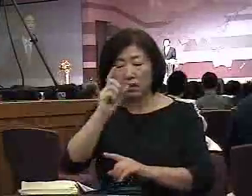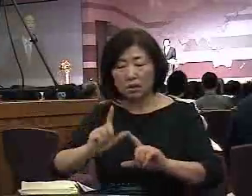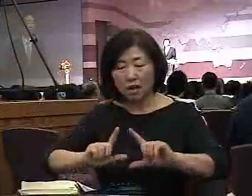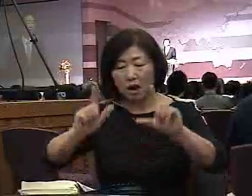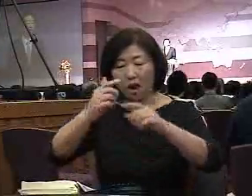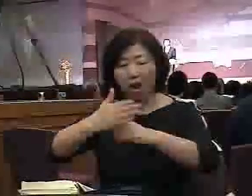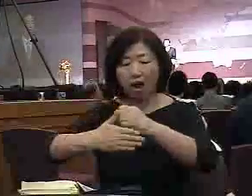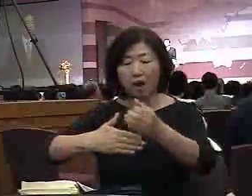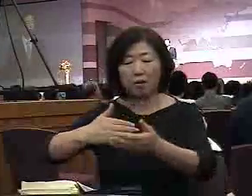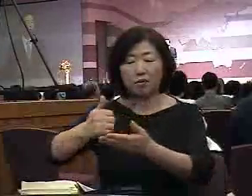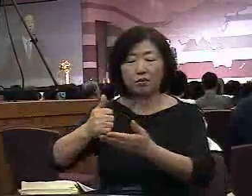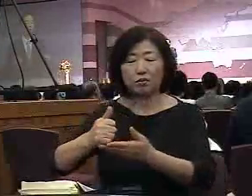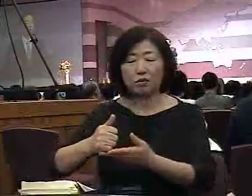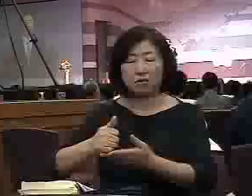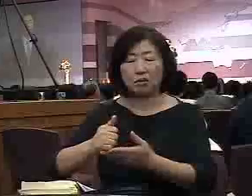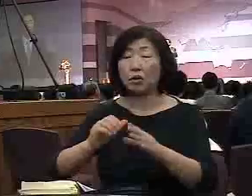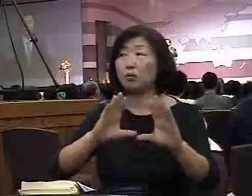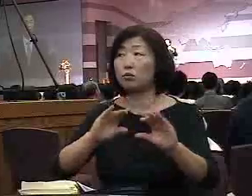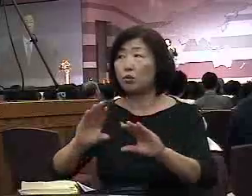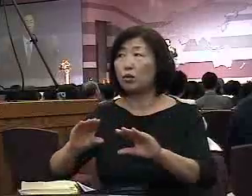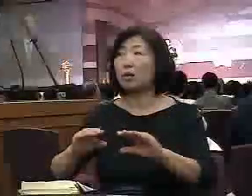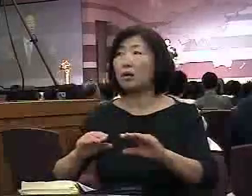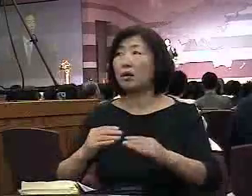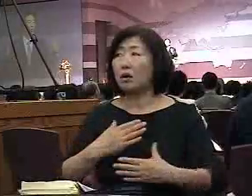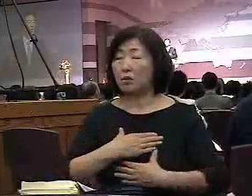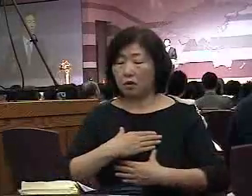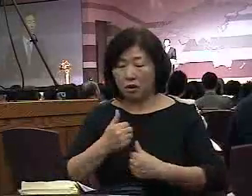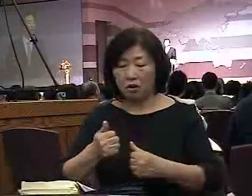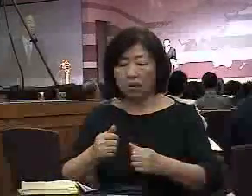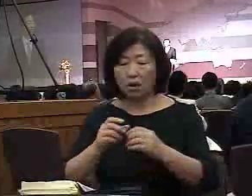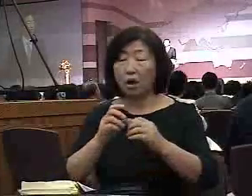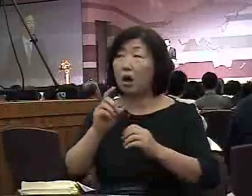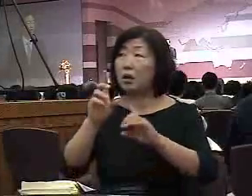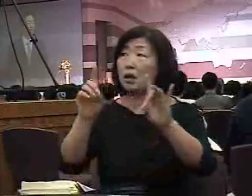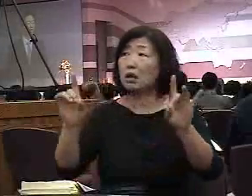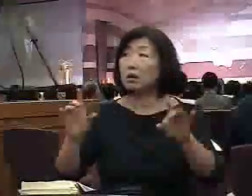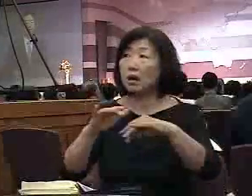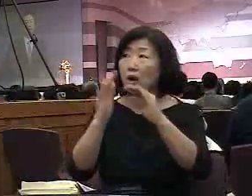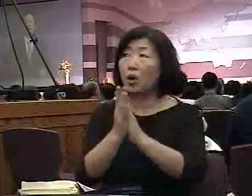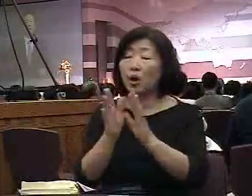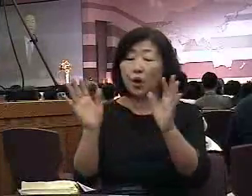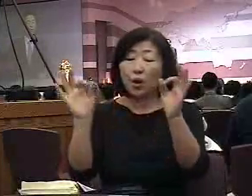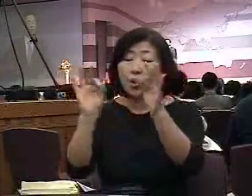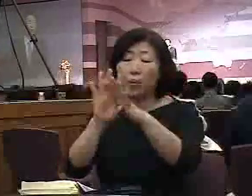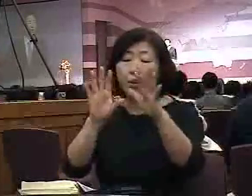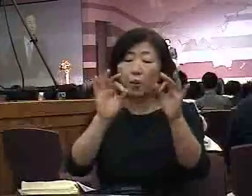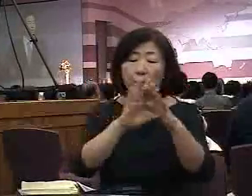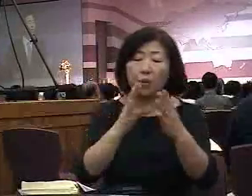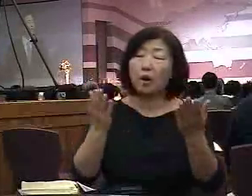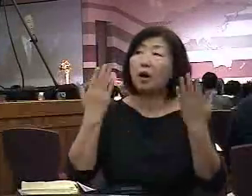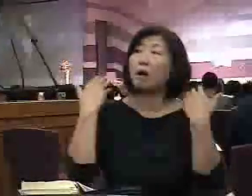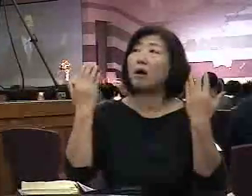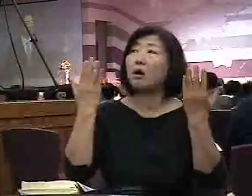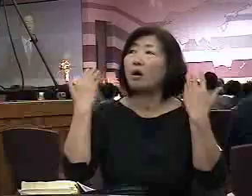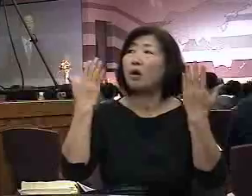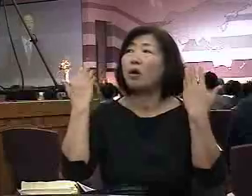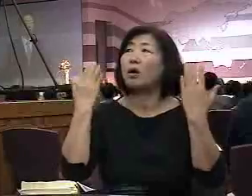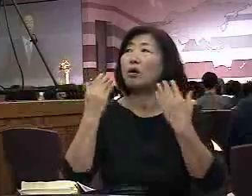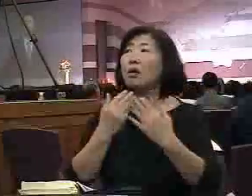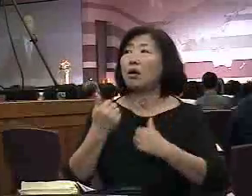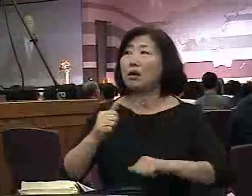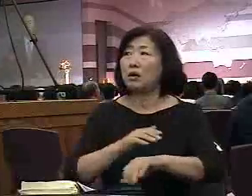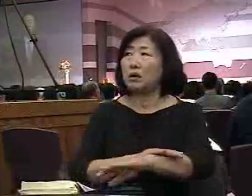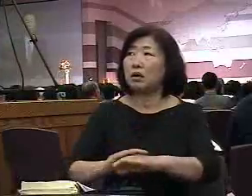하나님께서 그 푹신한 것들을 하나하나 날려보내시는 거예요. 너무나 잘 되고 있었는데, 너무나 아들도 잘 크고